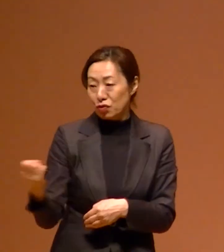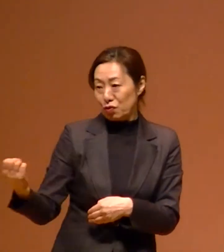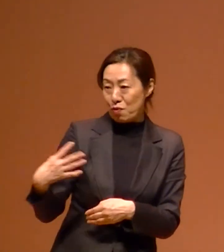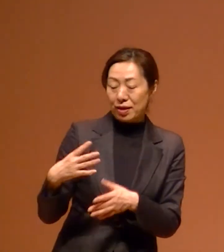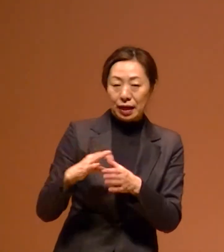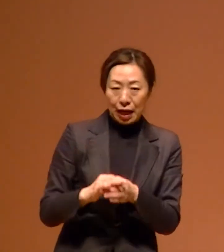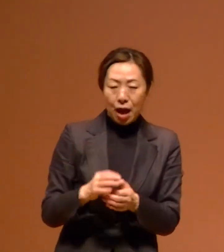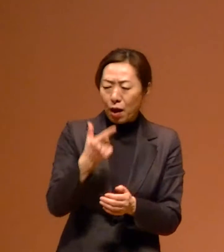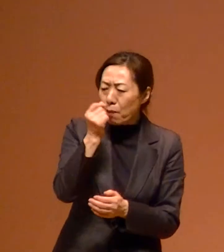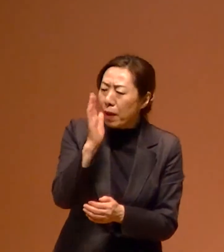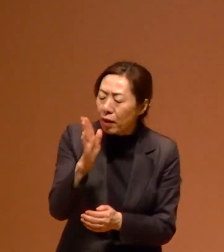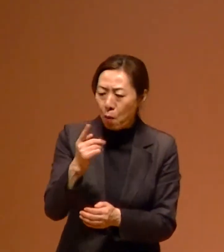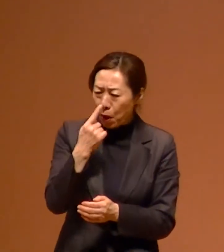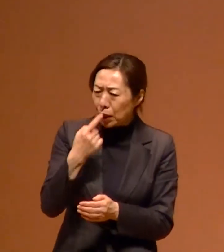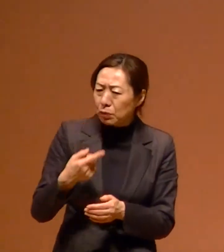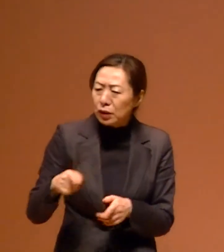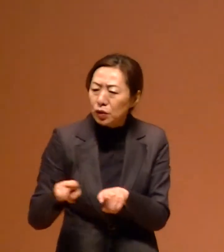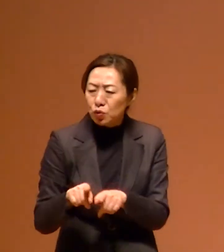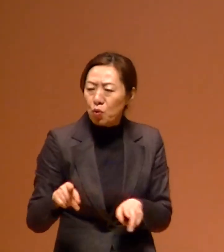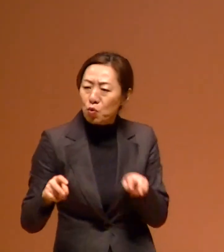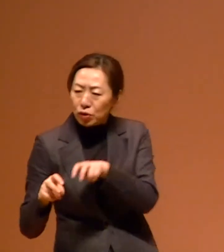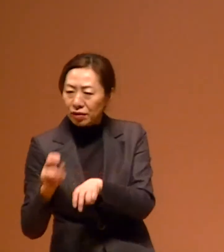申し訳ないけど俺も乗せてってくれて、